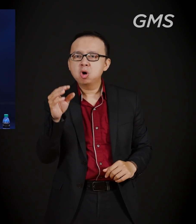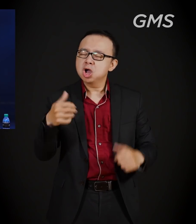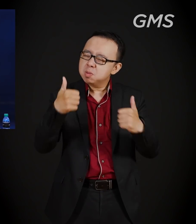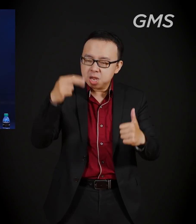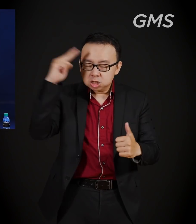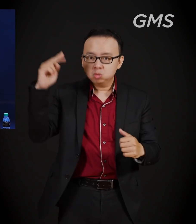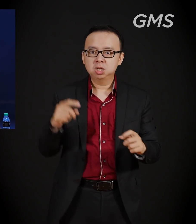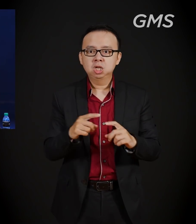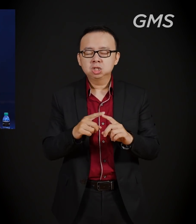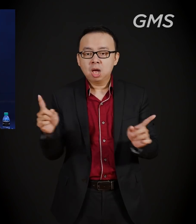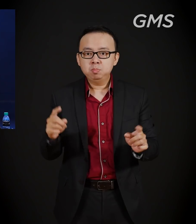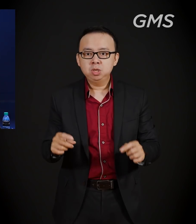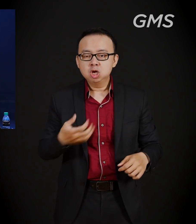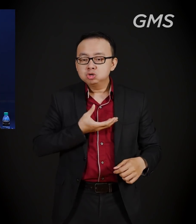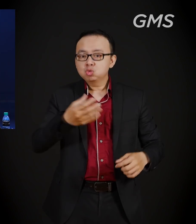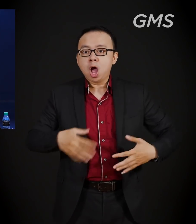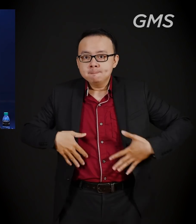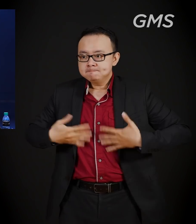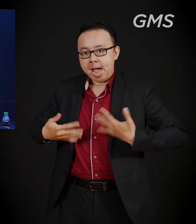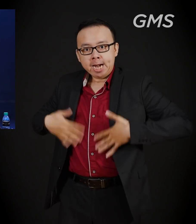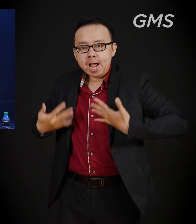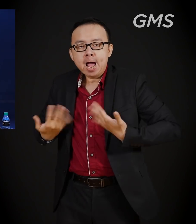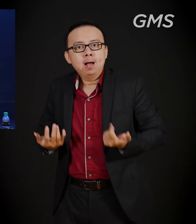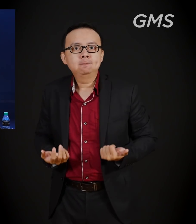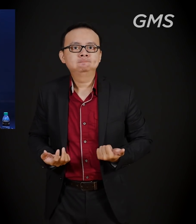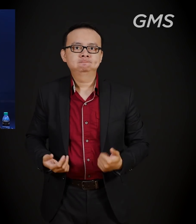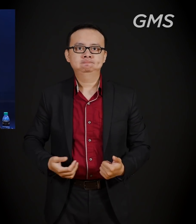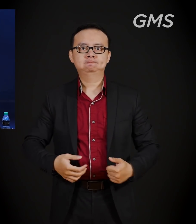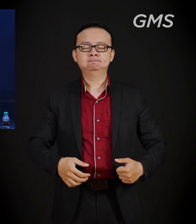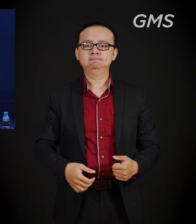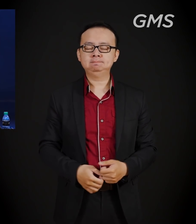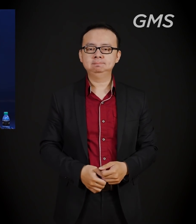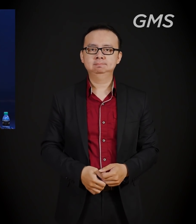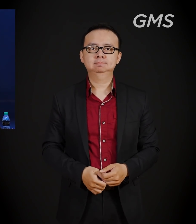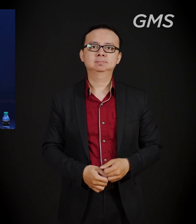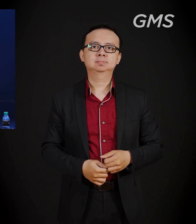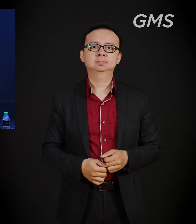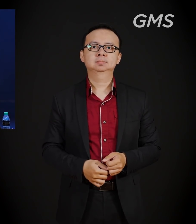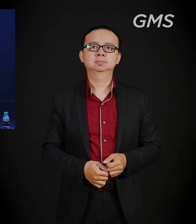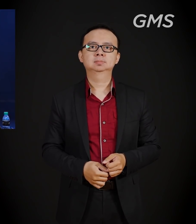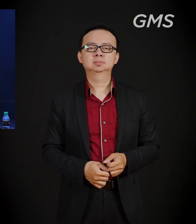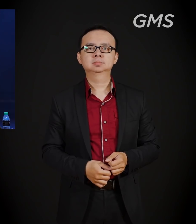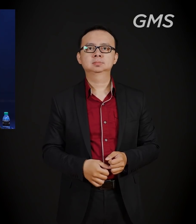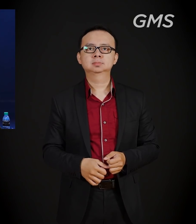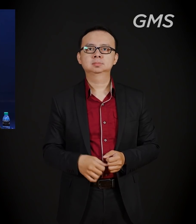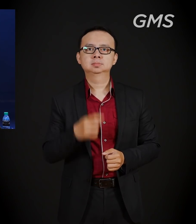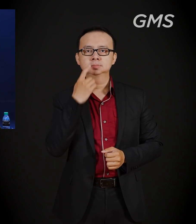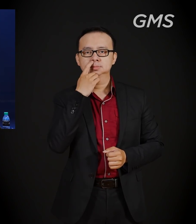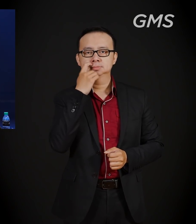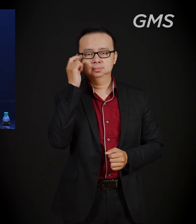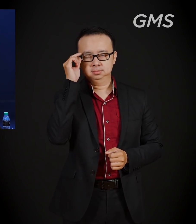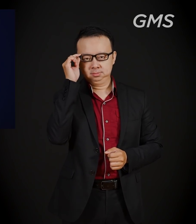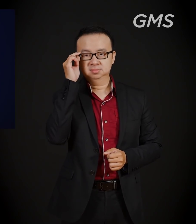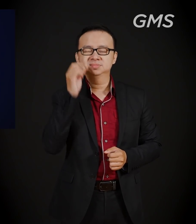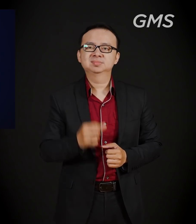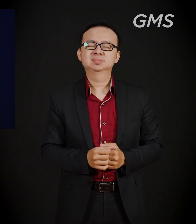sampai dia emosi. Waduh, kalau kita di Indonesia Timur bilang itu seperti kabel telanjang gitu, ya kan? Gak boleh kesenggol dikit langsung strum,